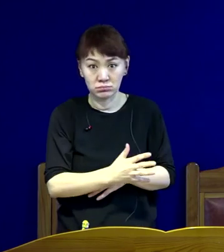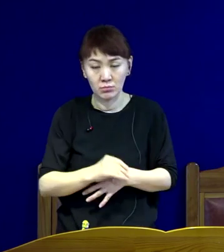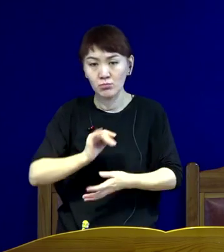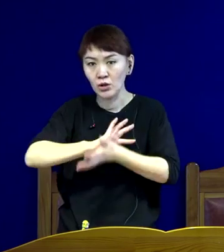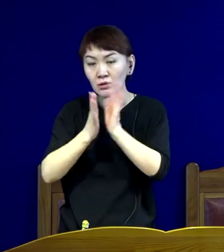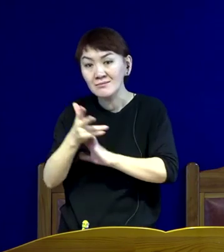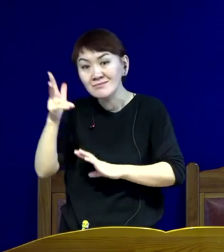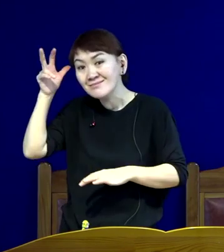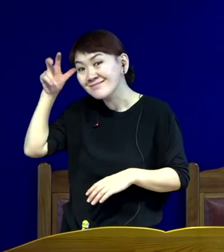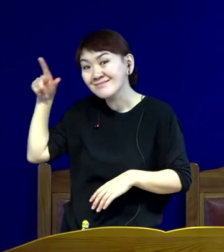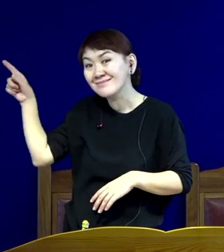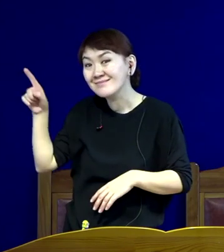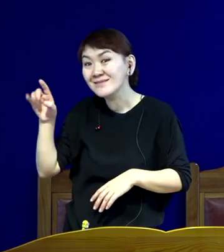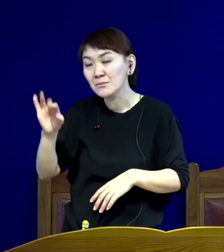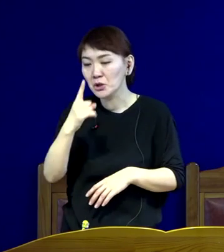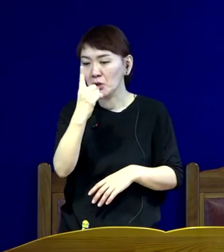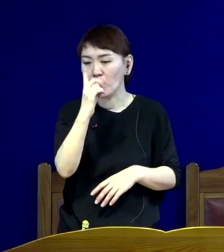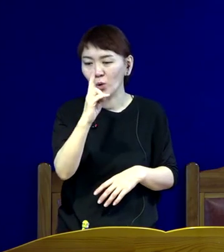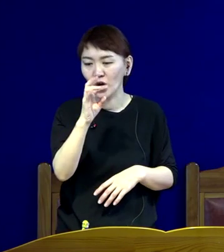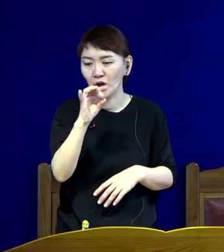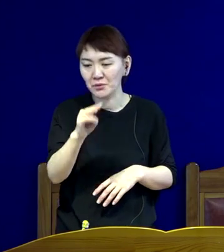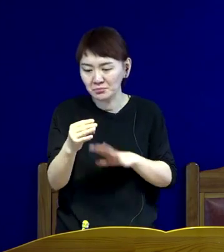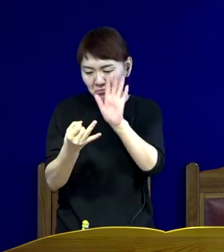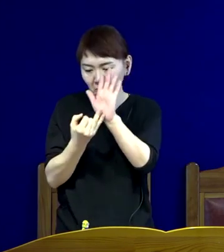Коринт 7 дээр гарсан байдаг.